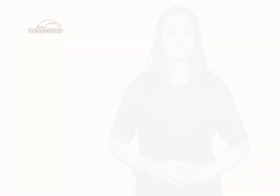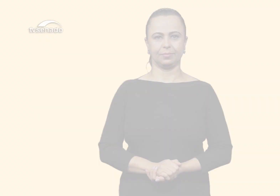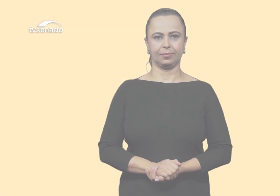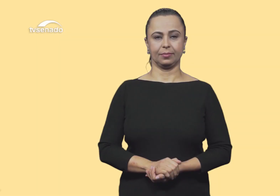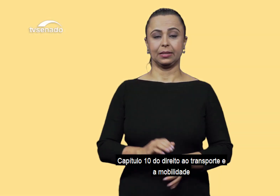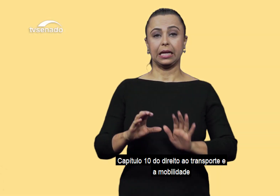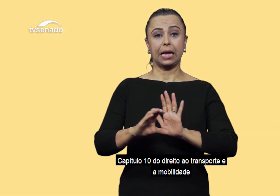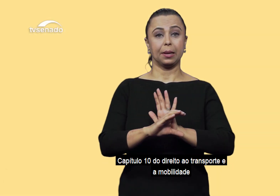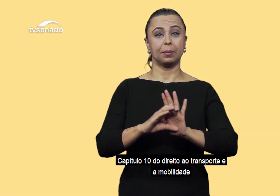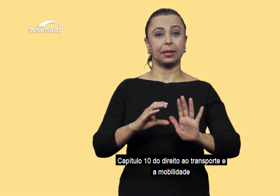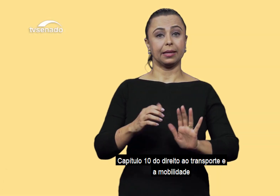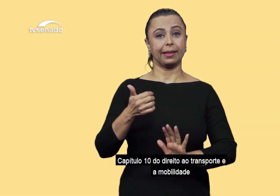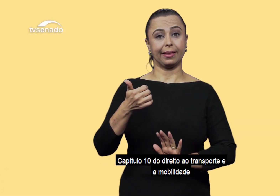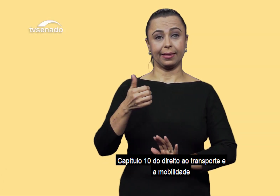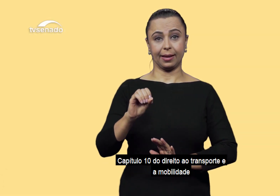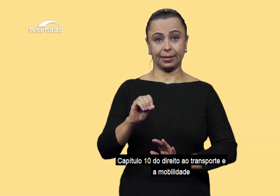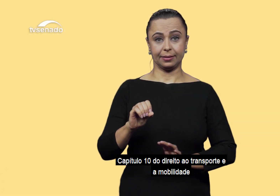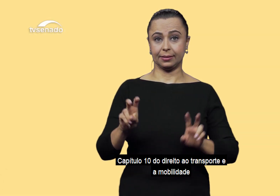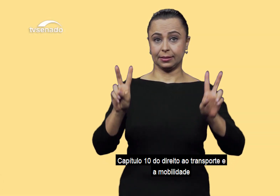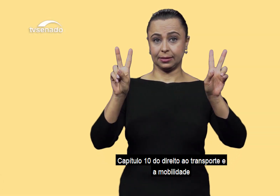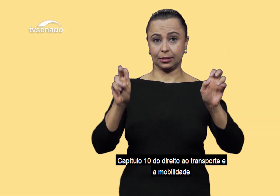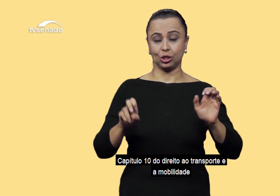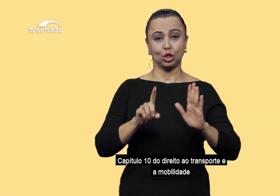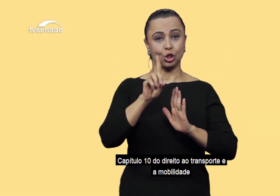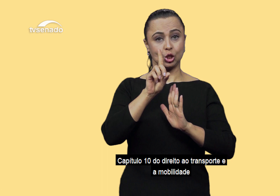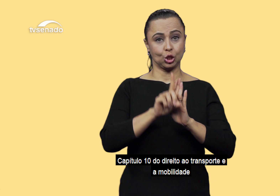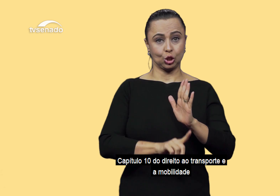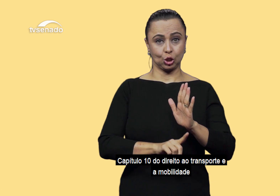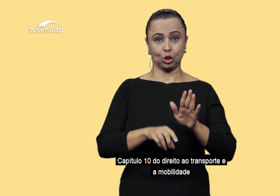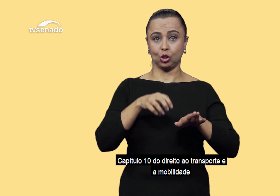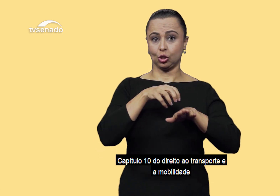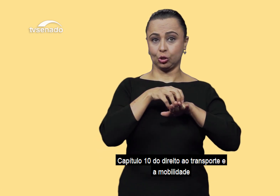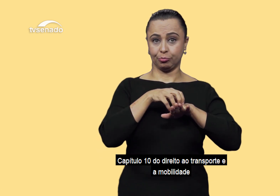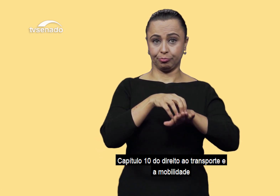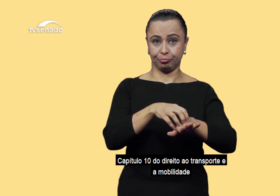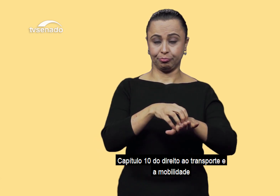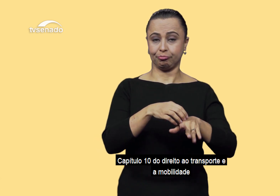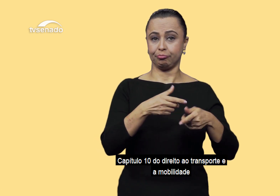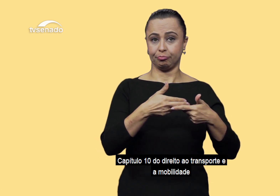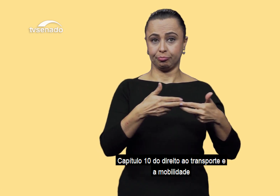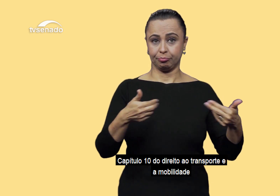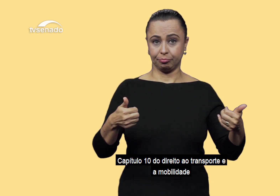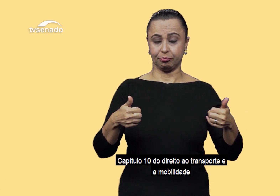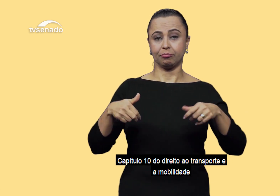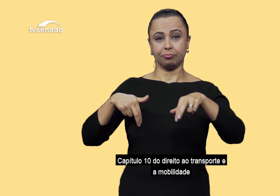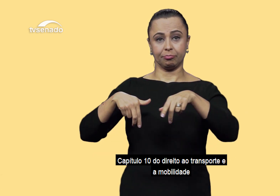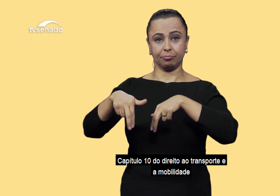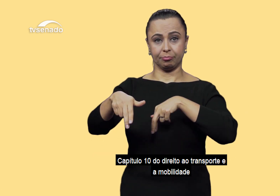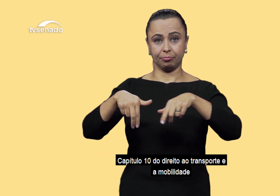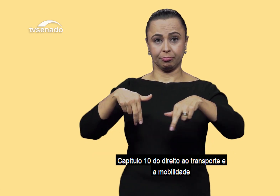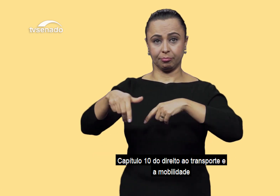Capítulo 10 Do direito ao transporte e à mobilidade